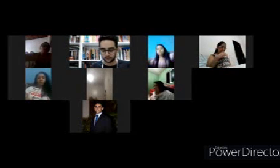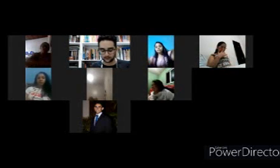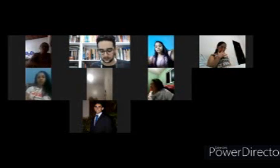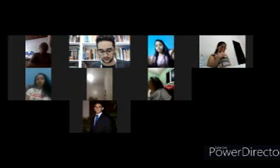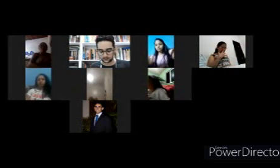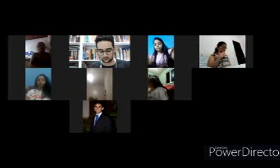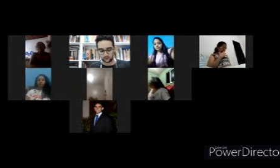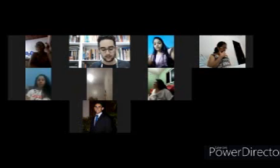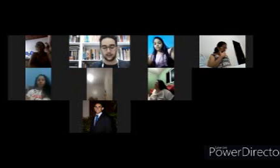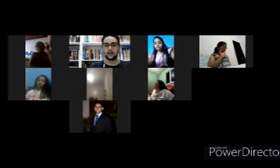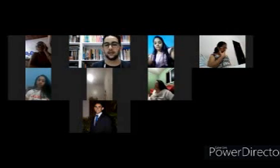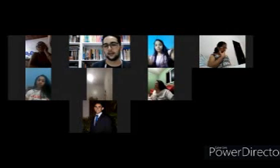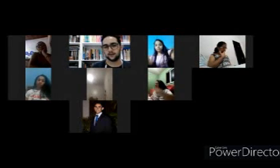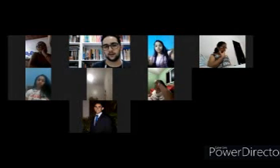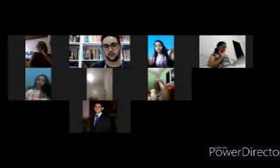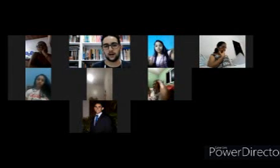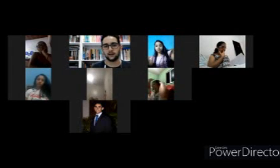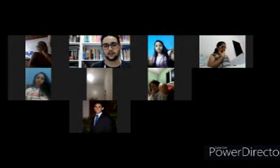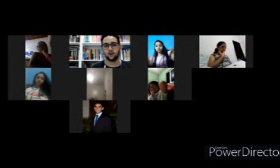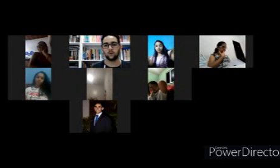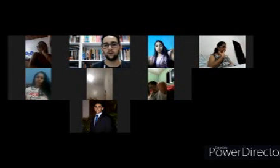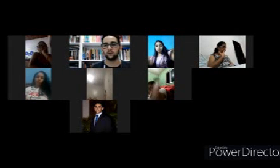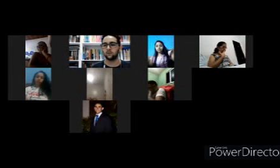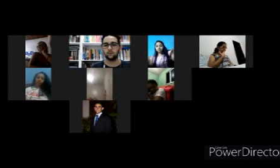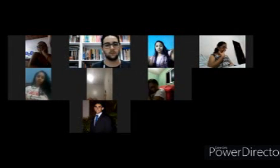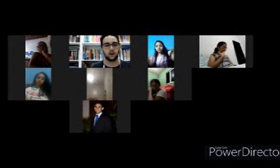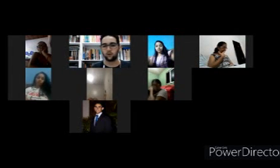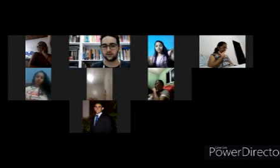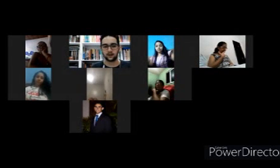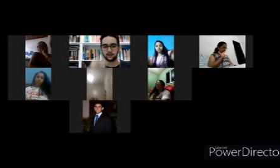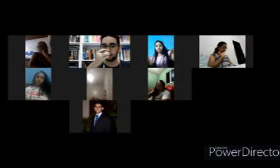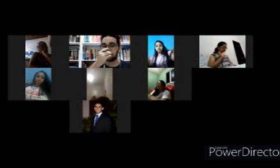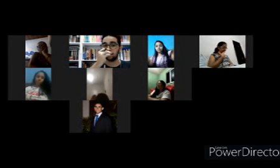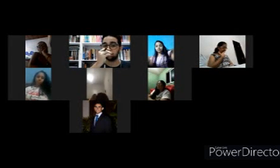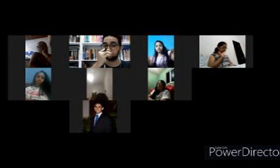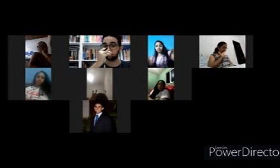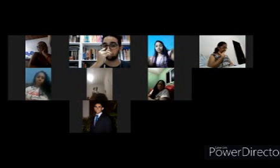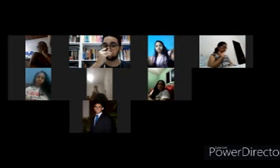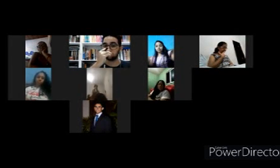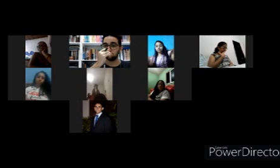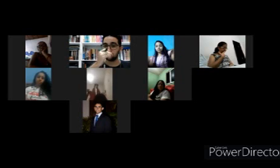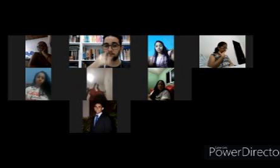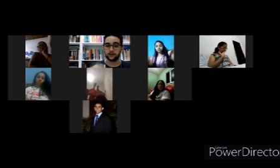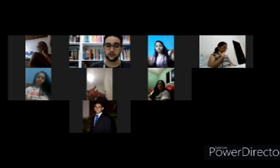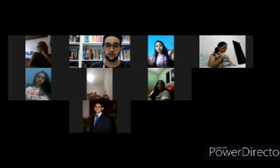essa relação entre as identidades? Alguma coisa a acrescentar nessa parte